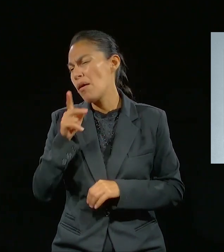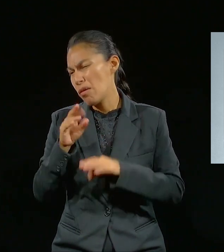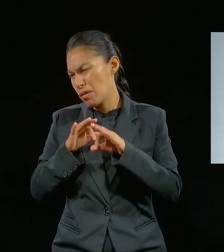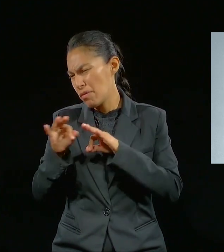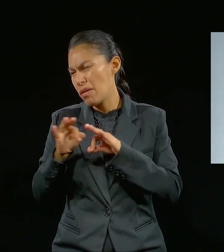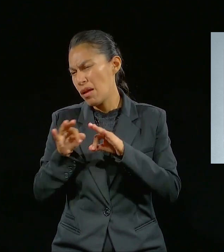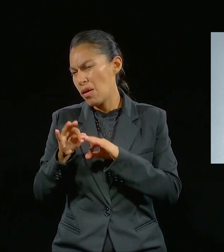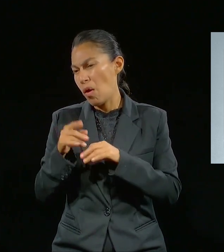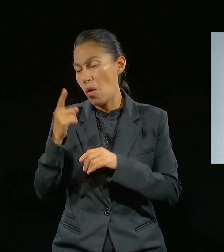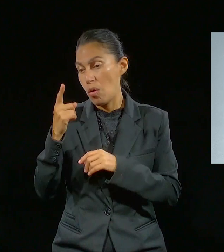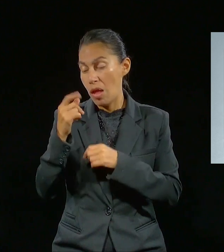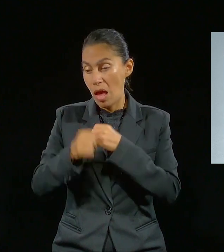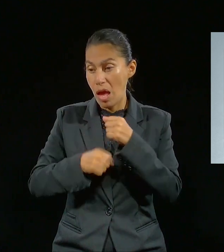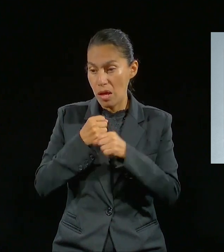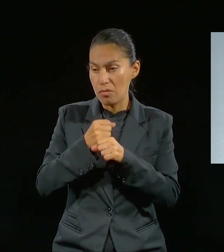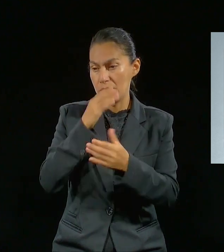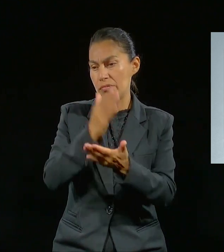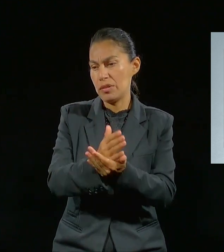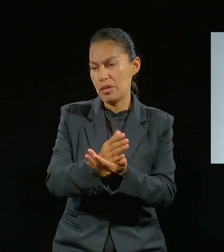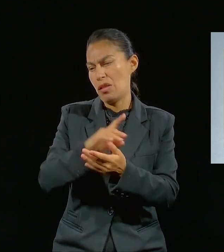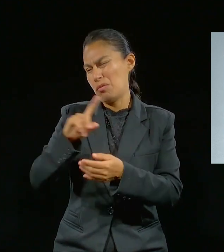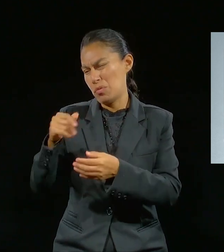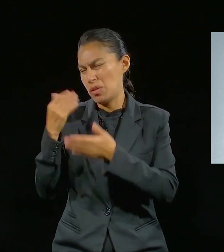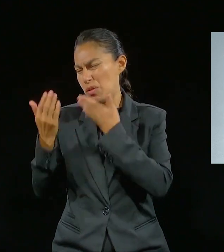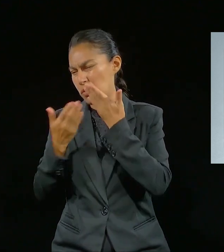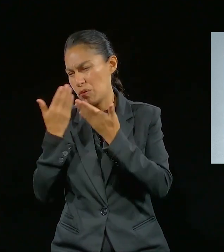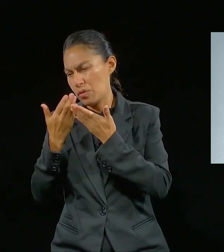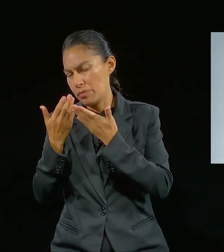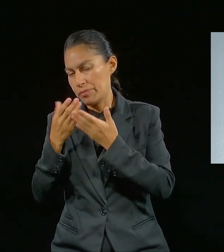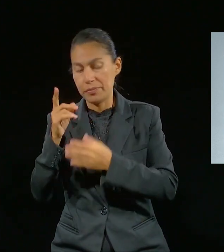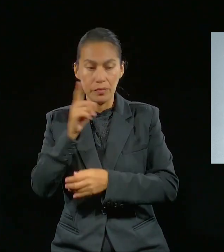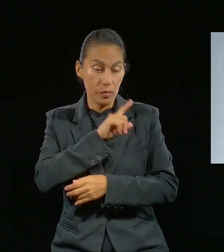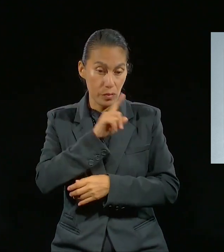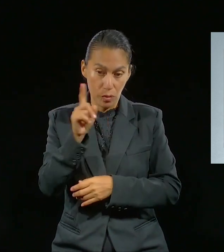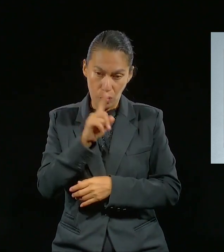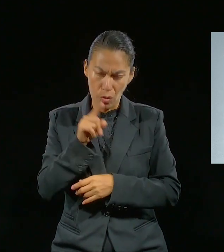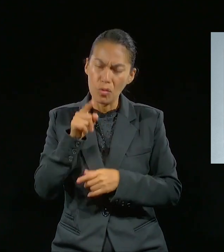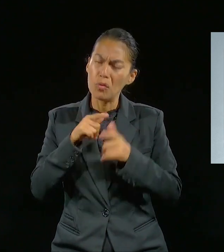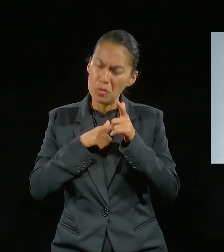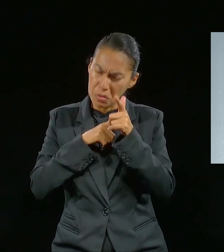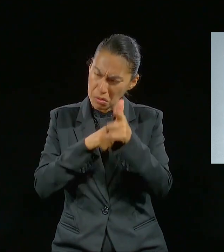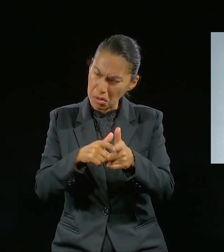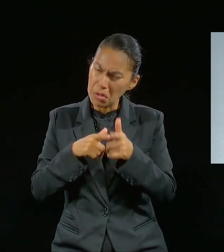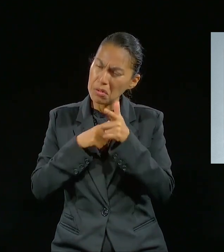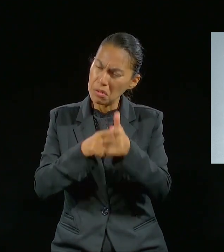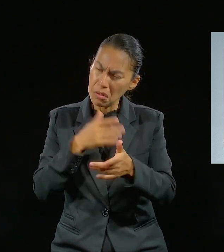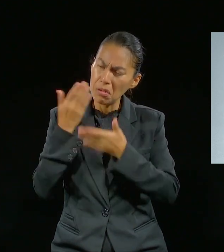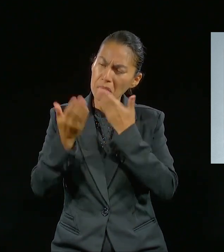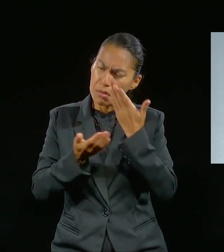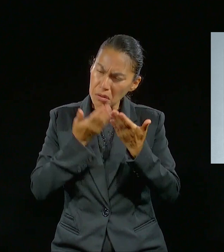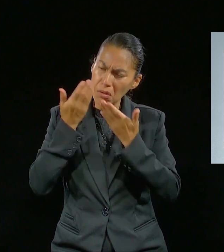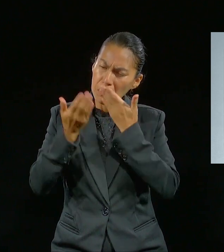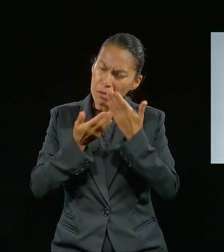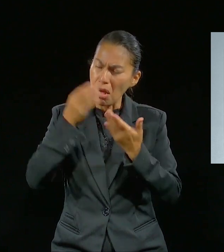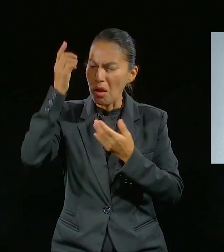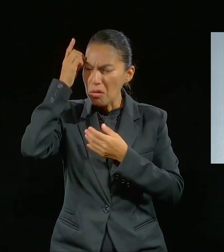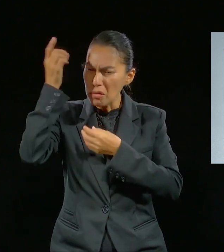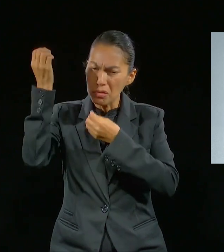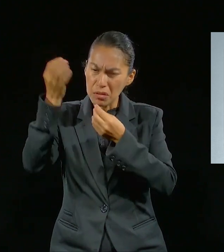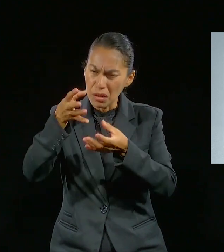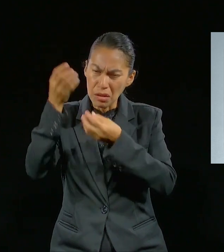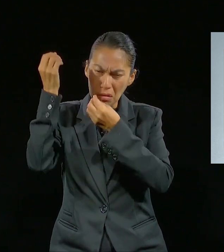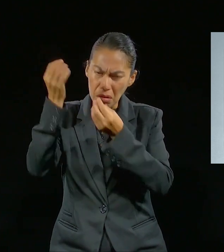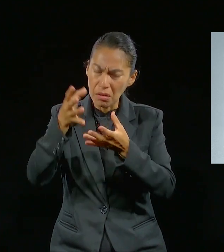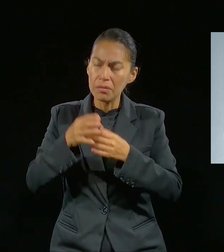mejor voy a dejar un año de estudiar. Luego, no, no. Tú tienes que seguir estudiando porque